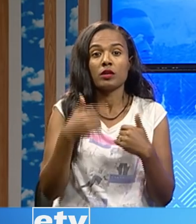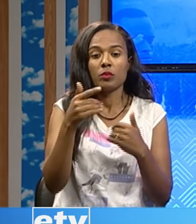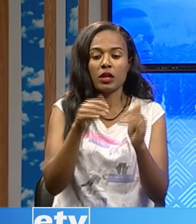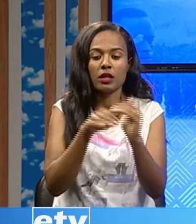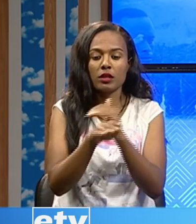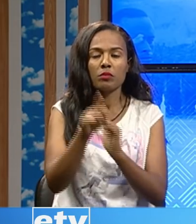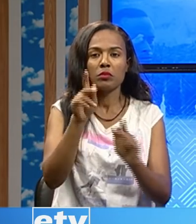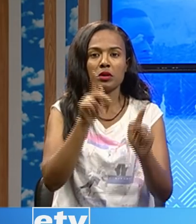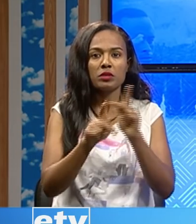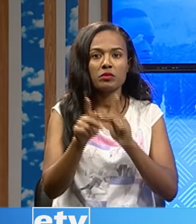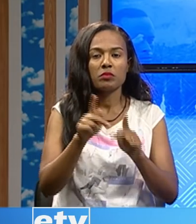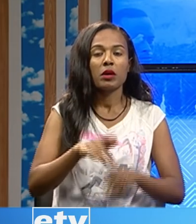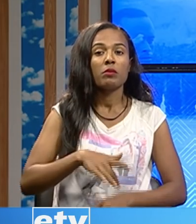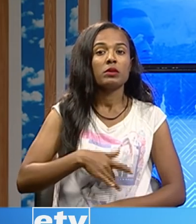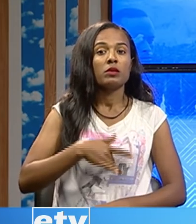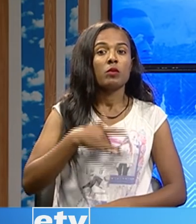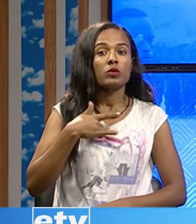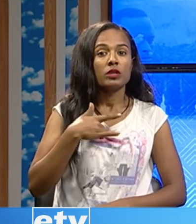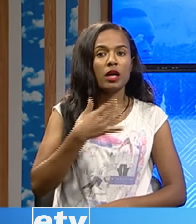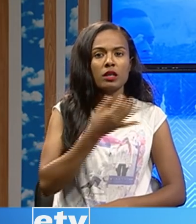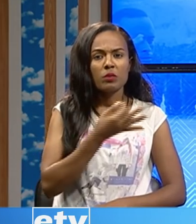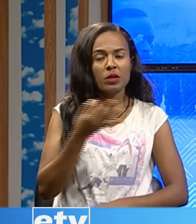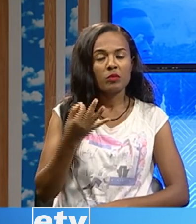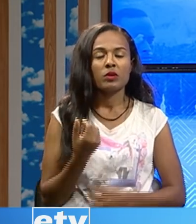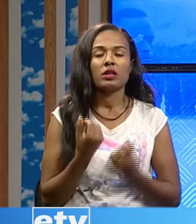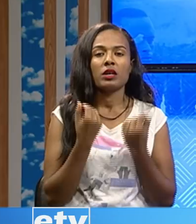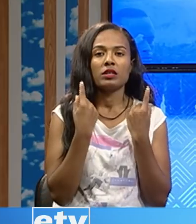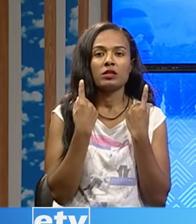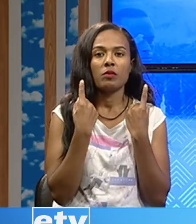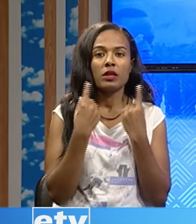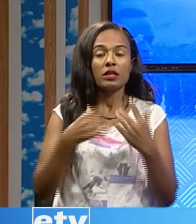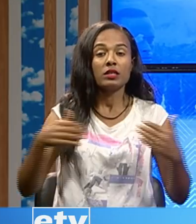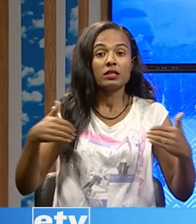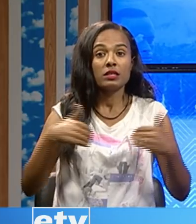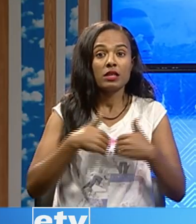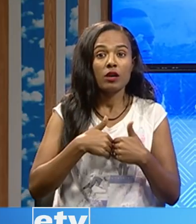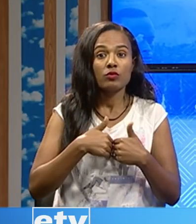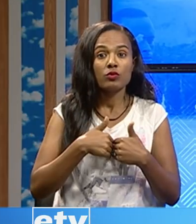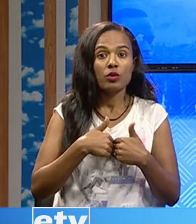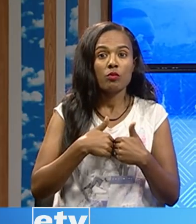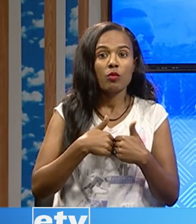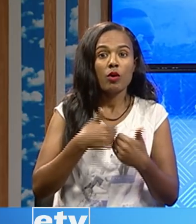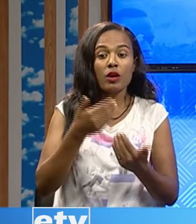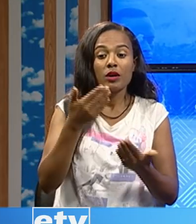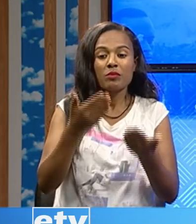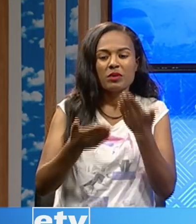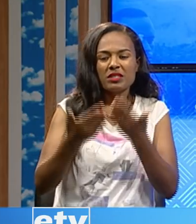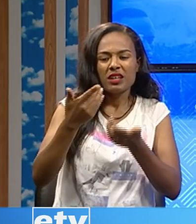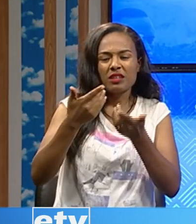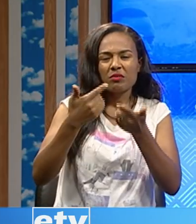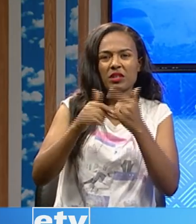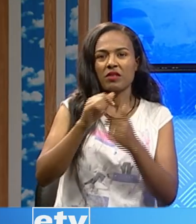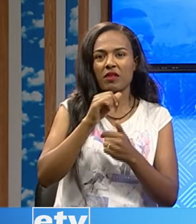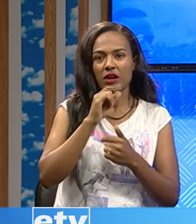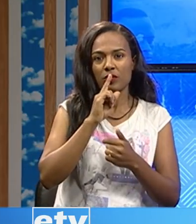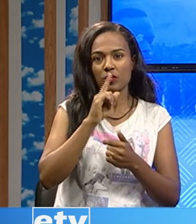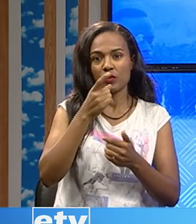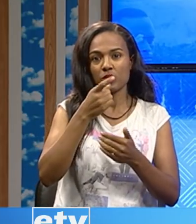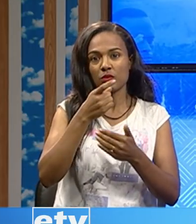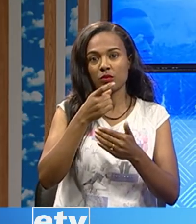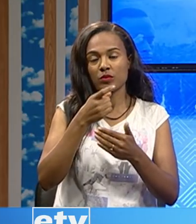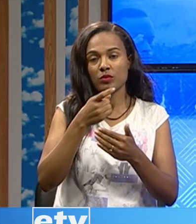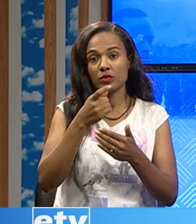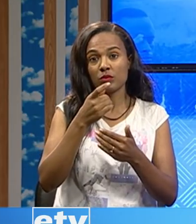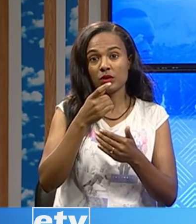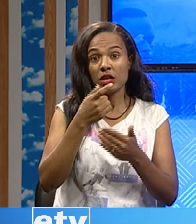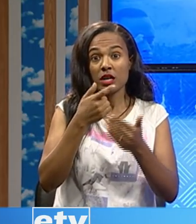በህዝብ ውስጥ የሚሰማው ስጋት በደንብ እንገነዘባለን። ስጋቱም ደግሞ ሚዛን ይደፋ ስጋት ነው፣ ዝም ብሎ ስጋት አይደለም፣ ተገቢ ነው።